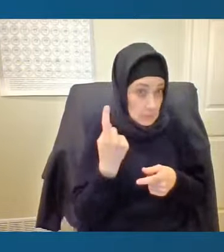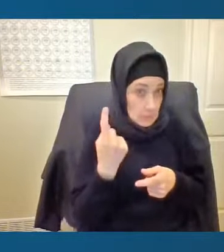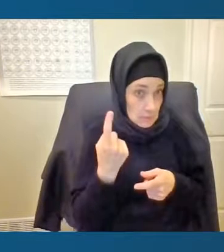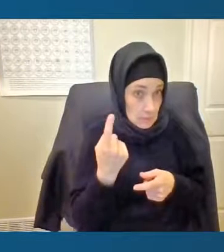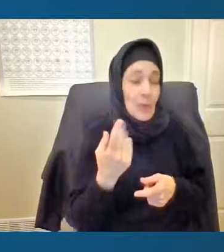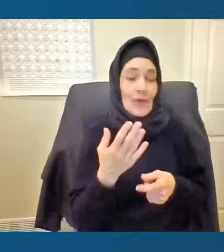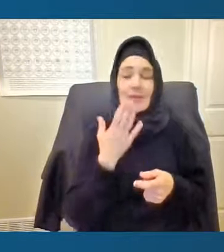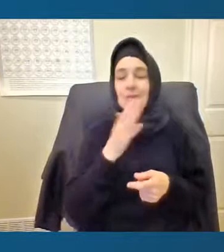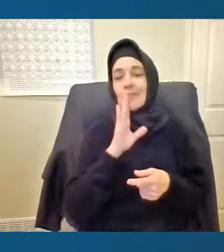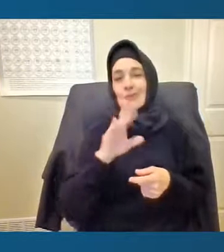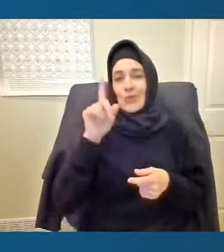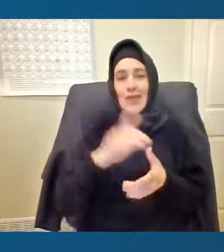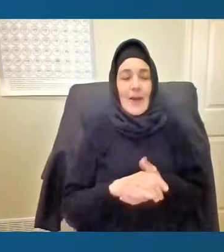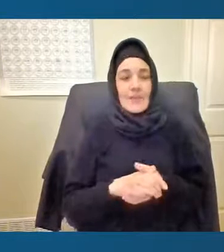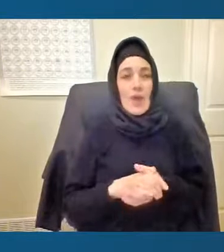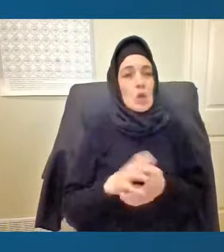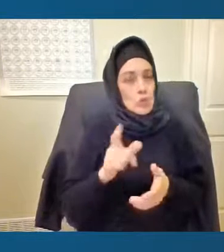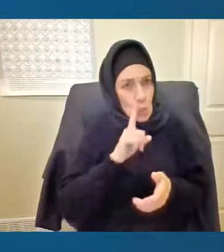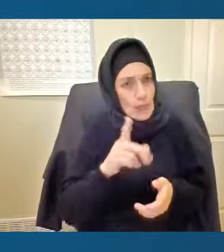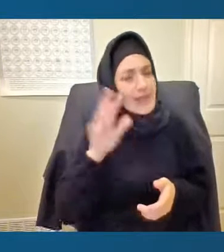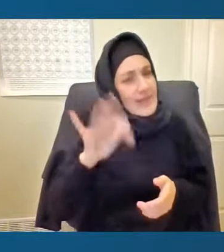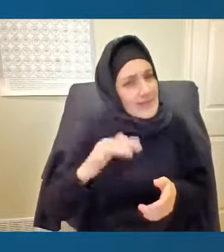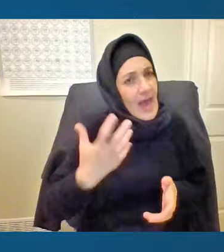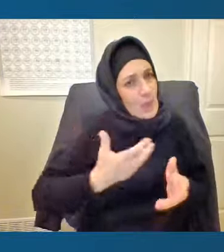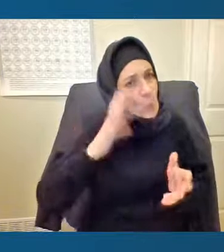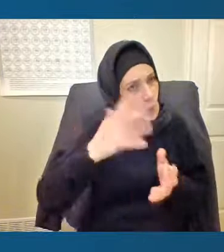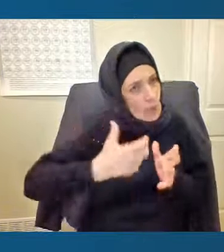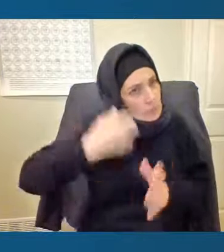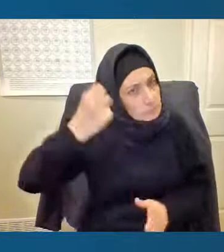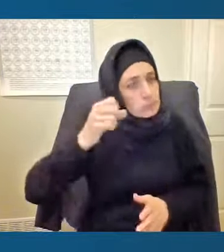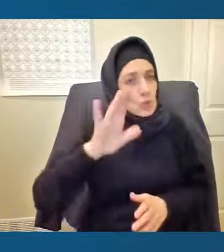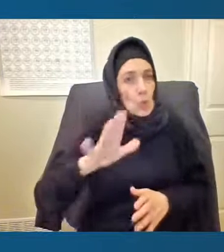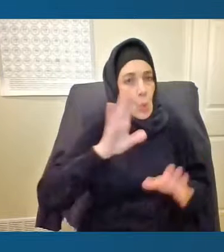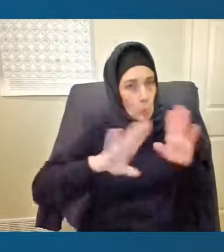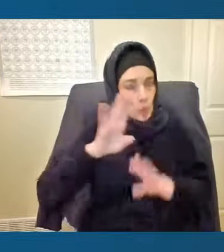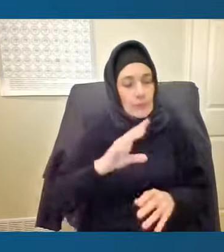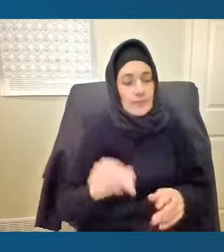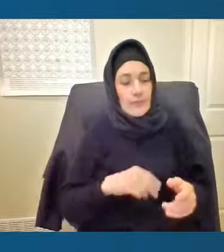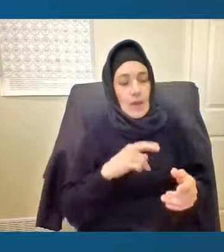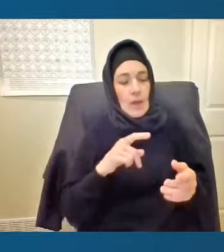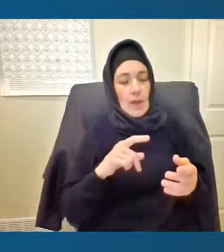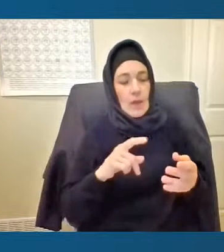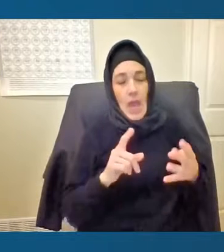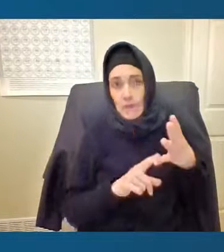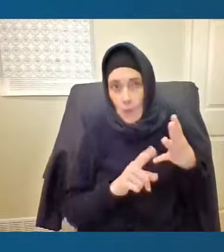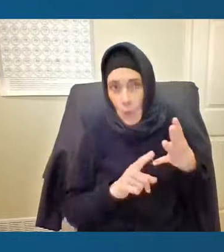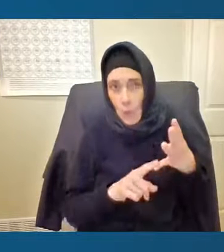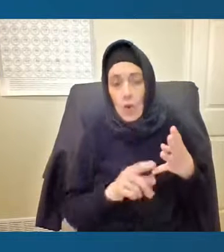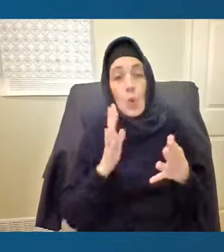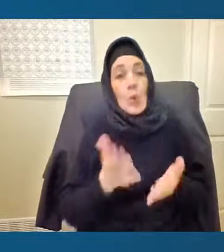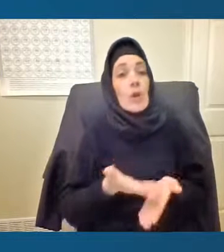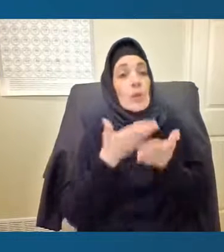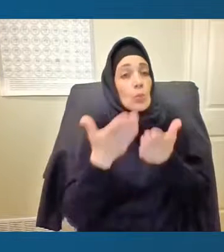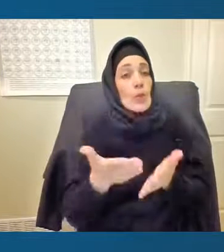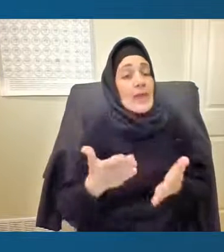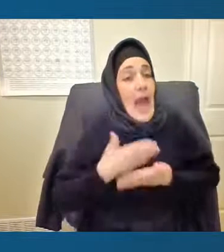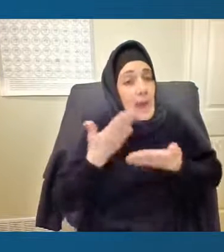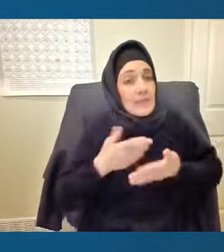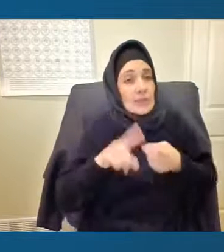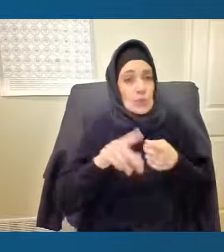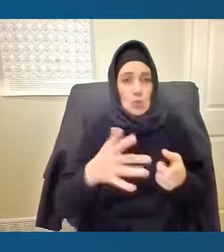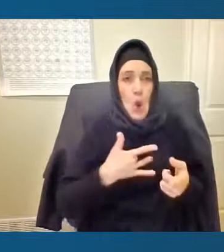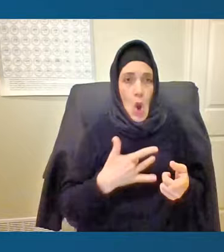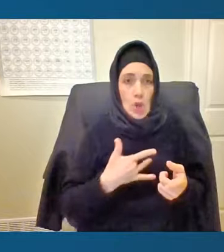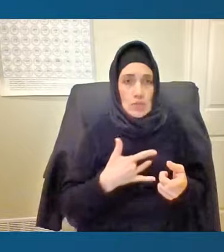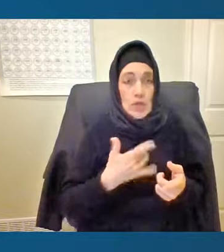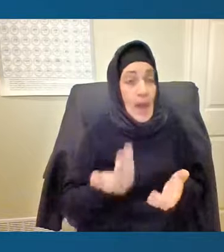So it takes away worries. وَيَجْلِبُ السُّرُورِ. Number four, it brings happiness to the heart. Again, the soul